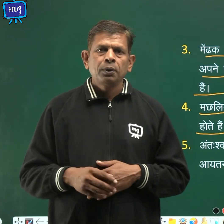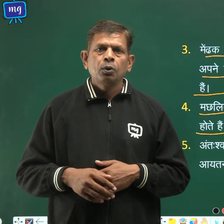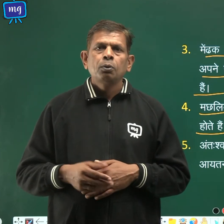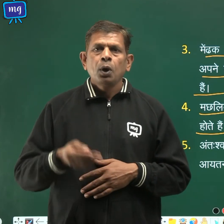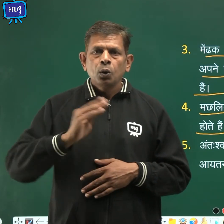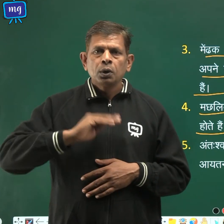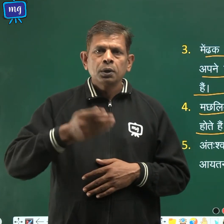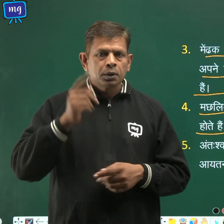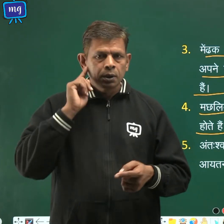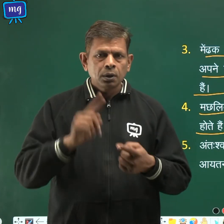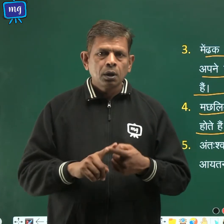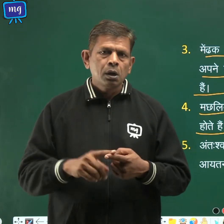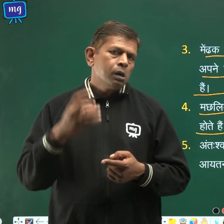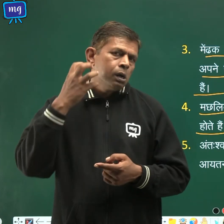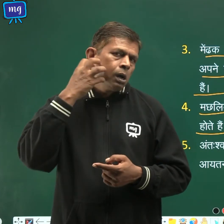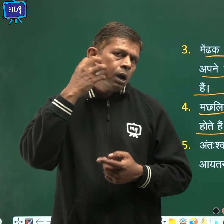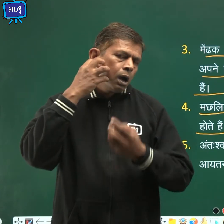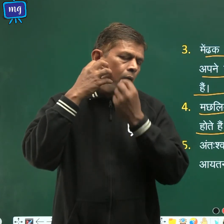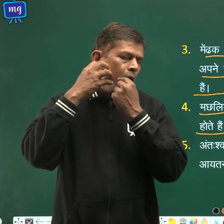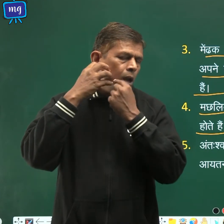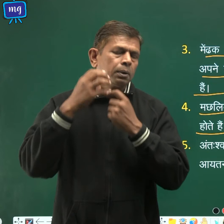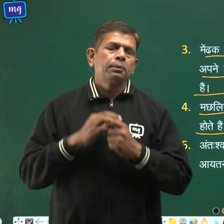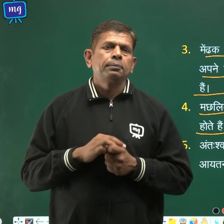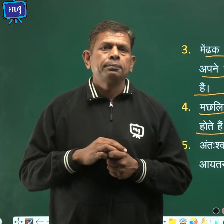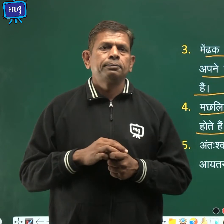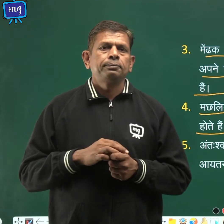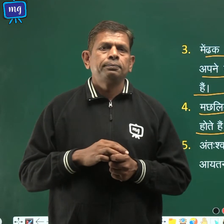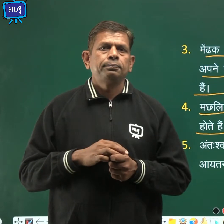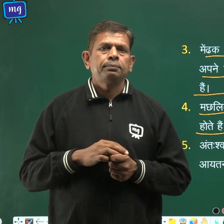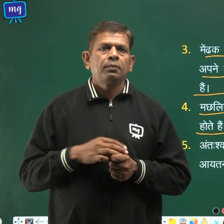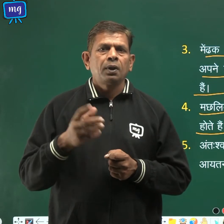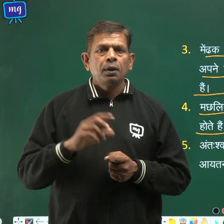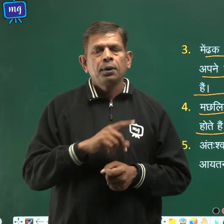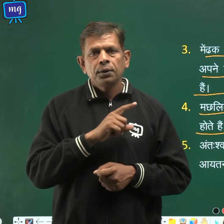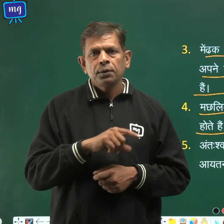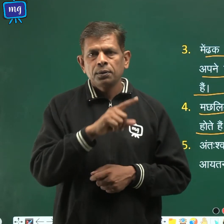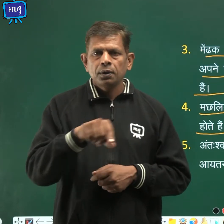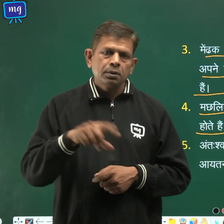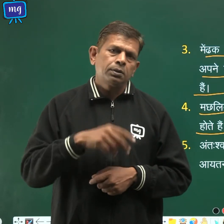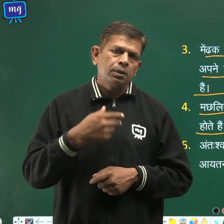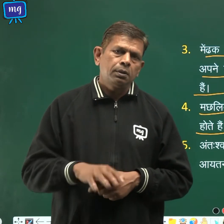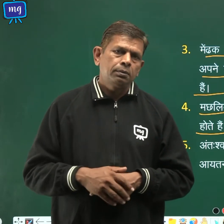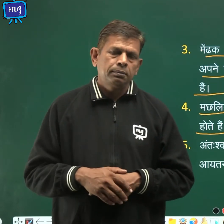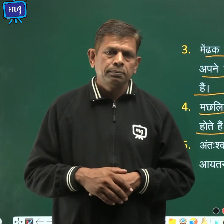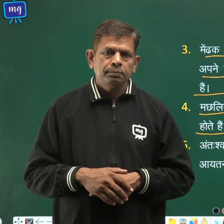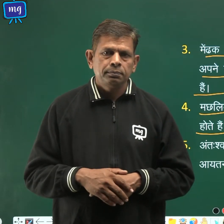के लिए गिल पाए जाते हैं, तो यह कथन असत्य है।